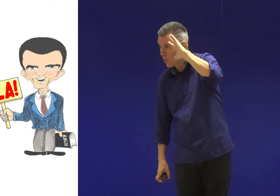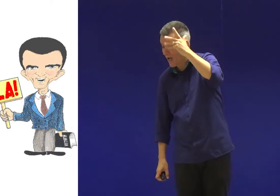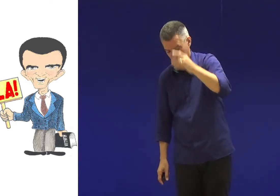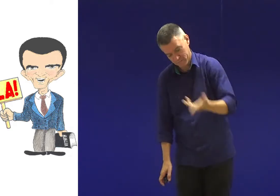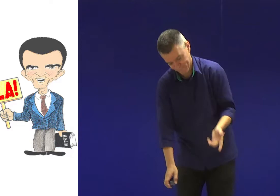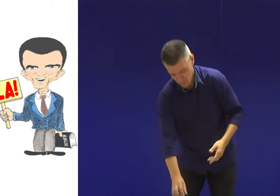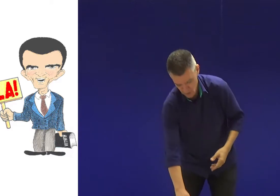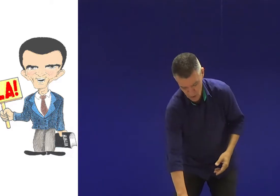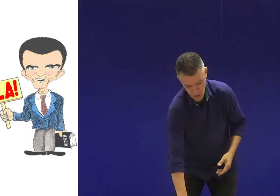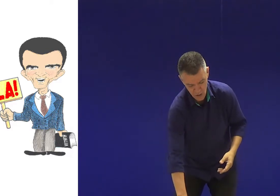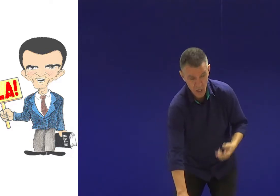Olá, legal.